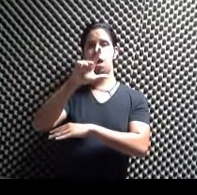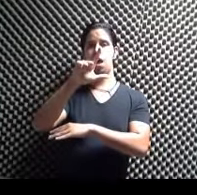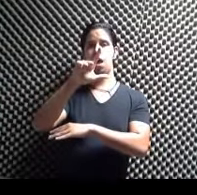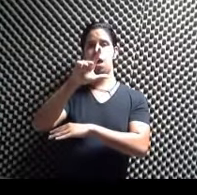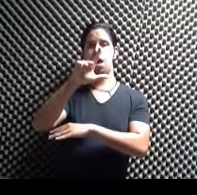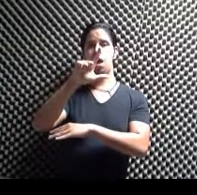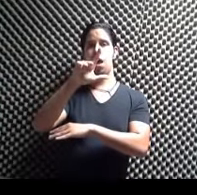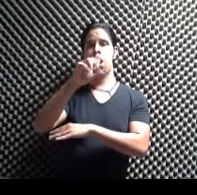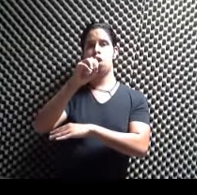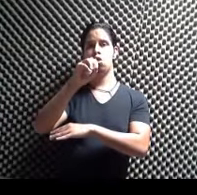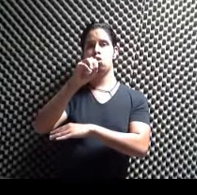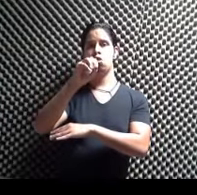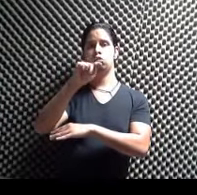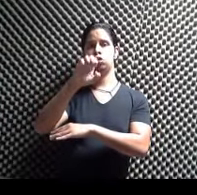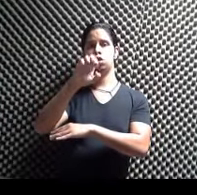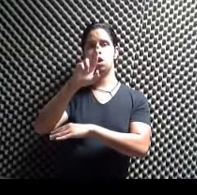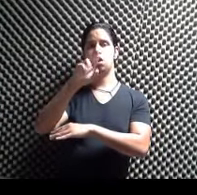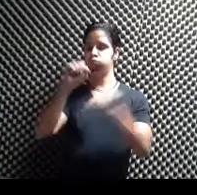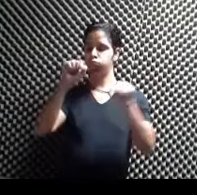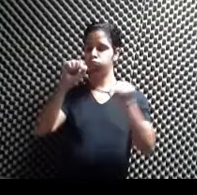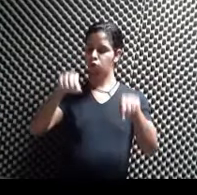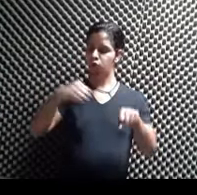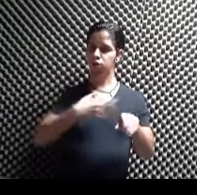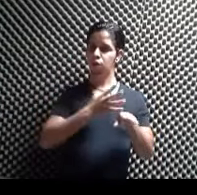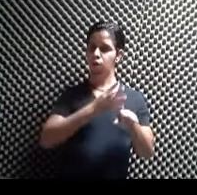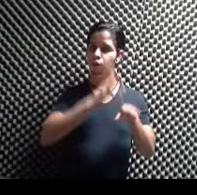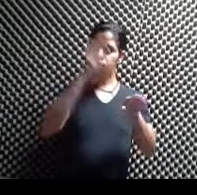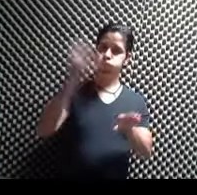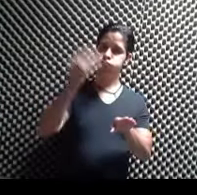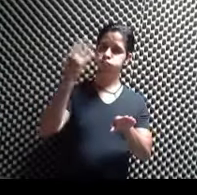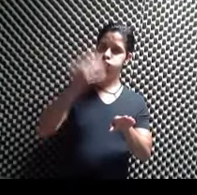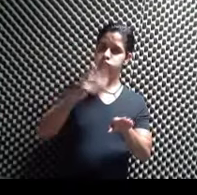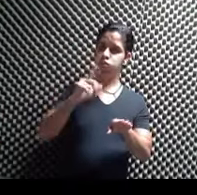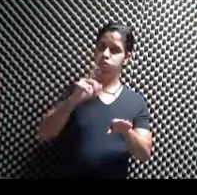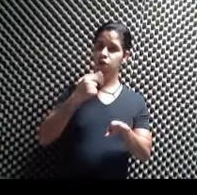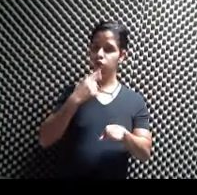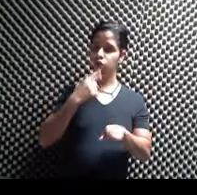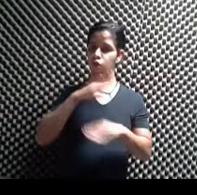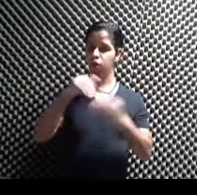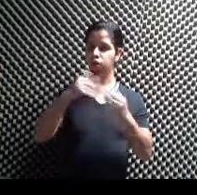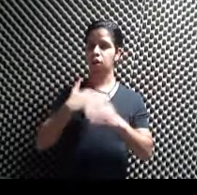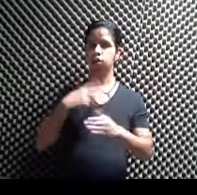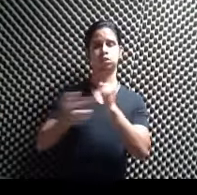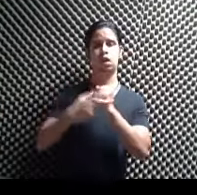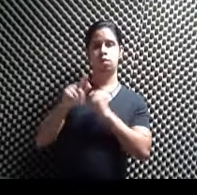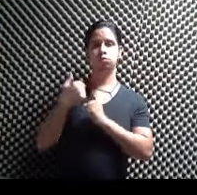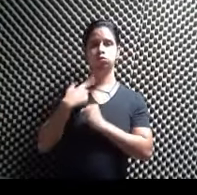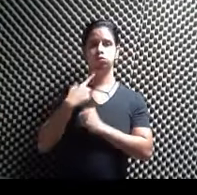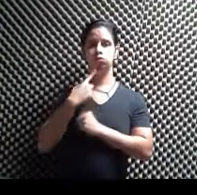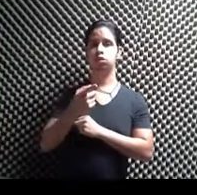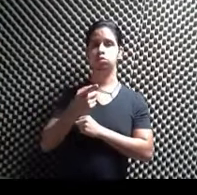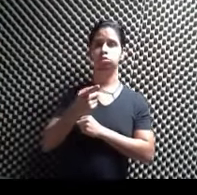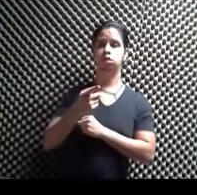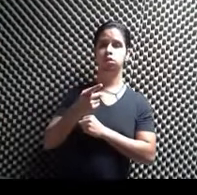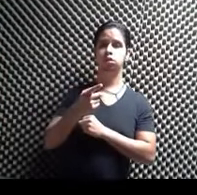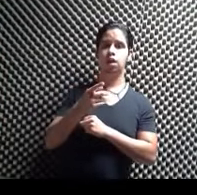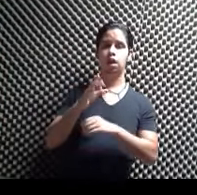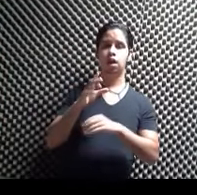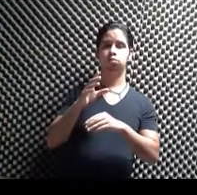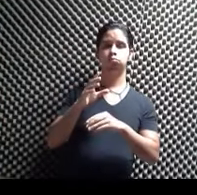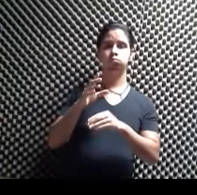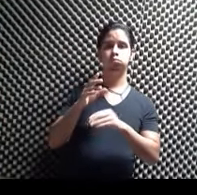Los Peloteros? Un clásico. Eso está en los archivos de el archivo de imágenes en movimiento. ¿Y qué hacemos con el puertorriqueño que está